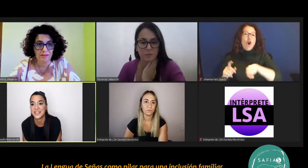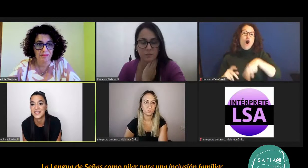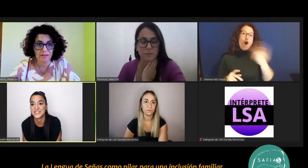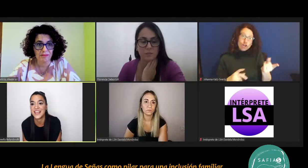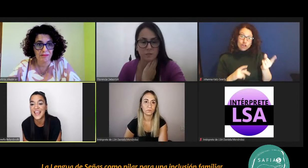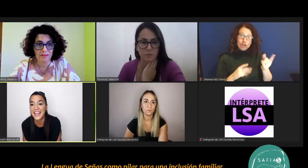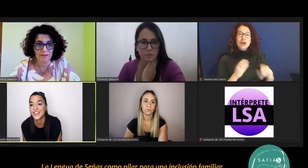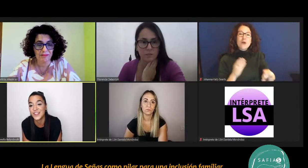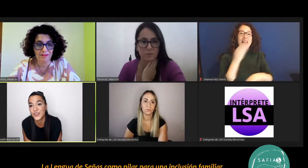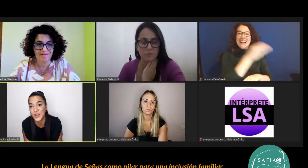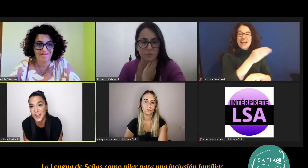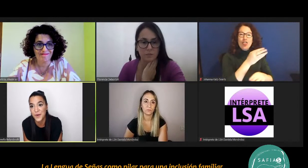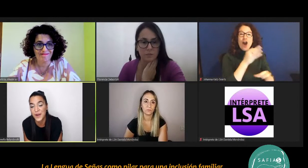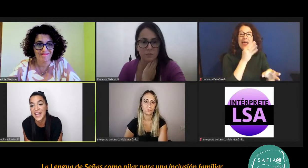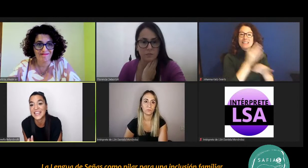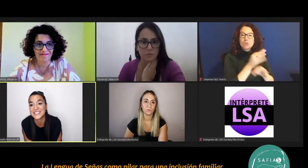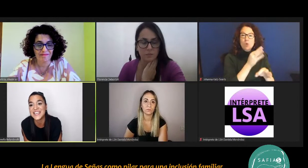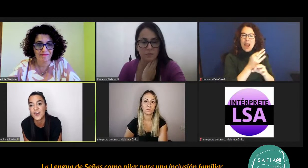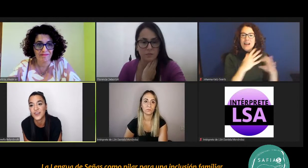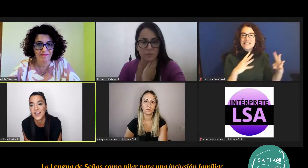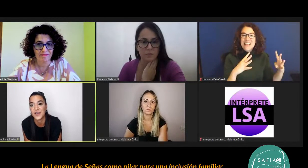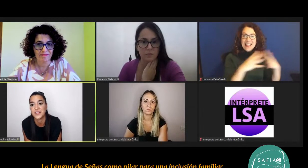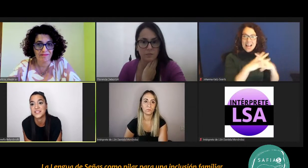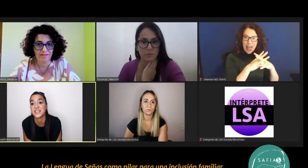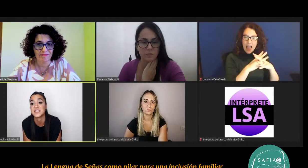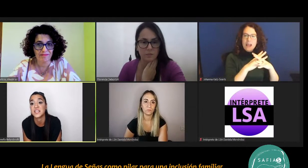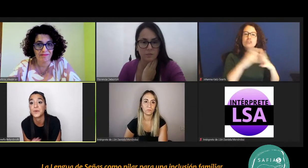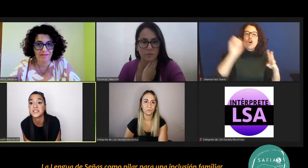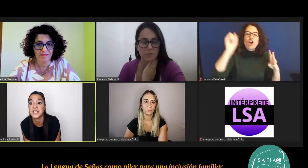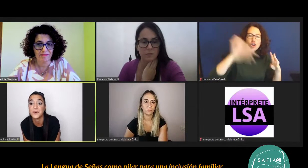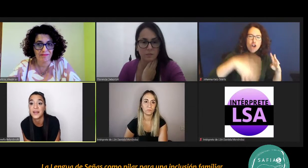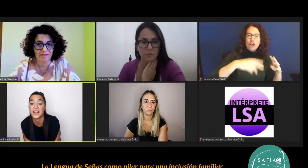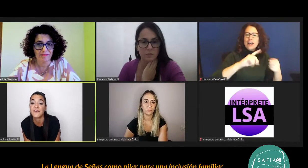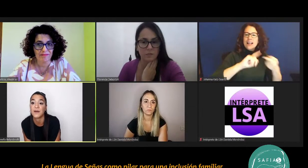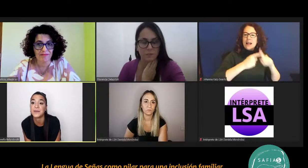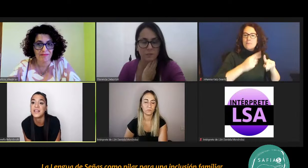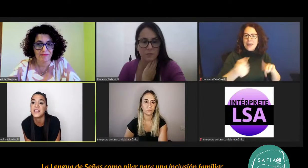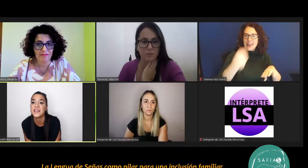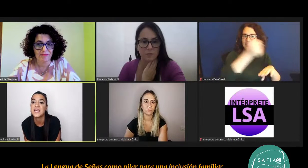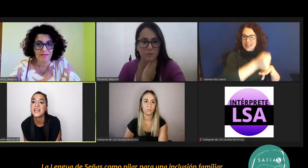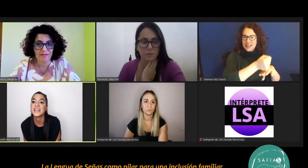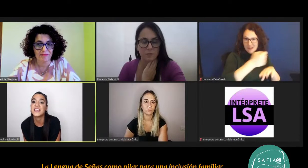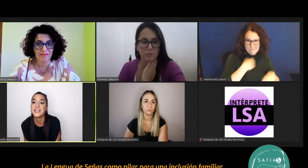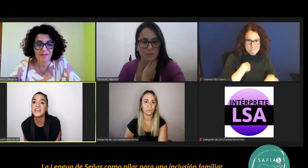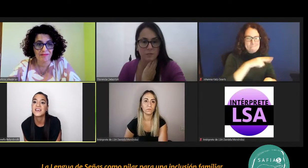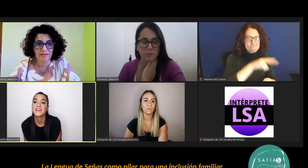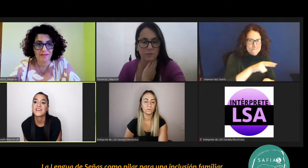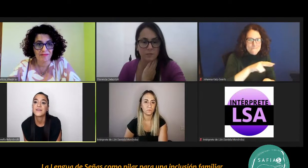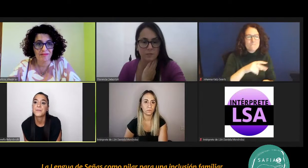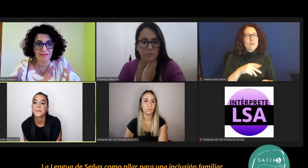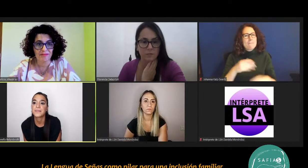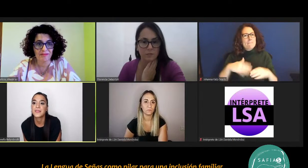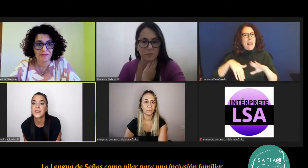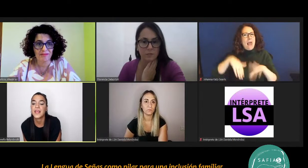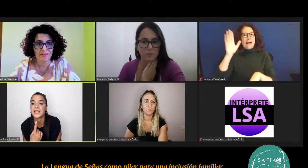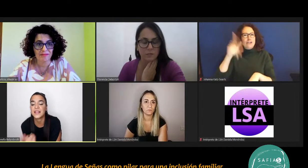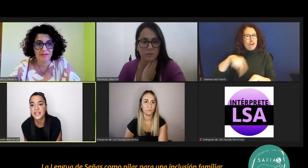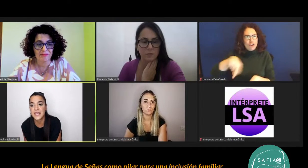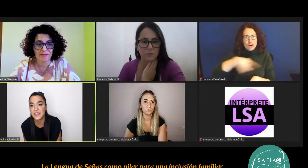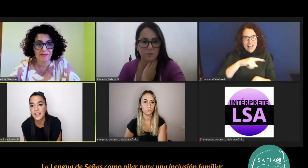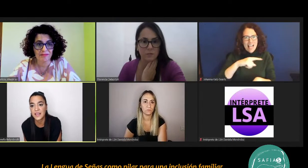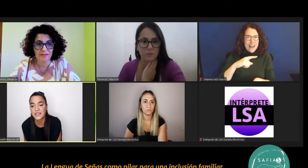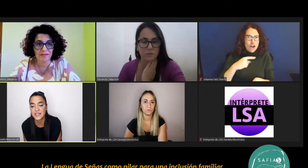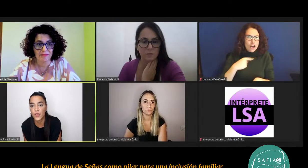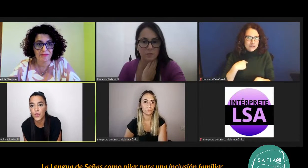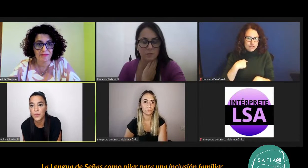de señas dentro de la escuela, crecían con la lengua de señas, y después iban a la familia y